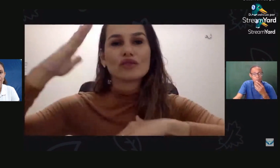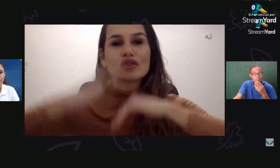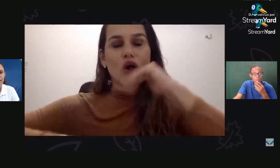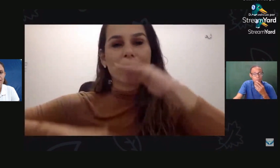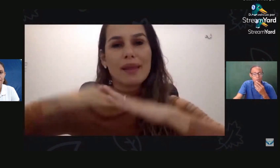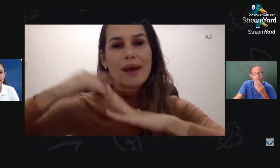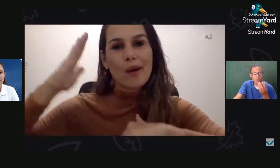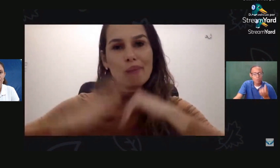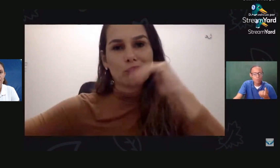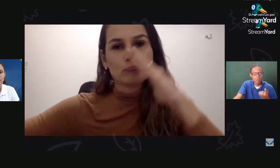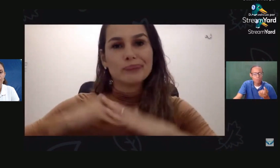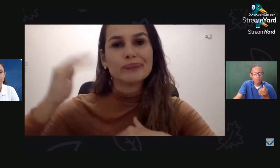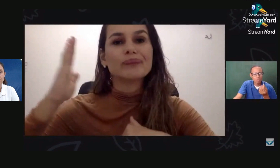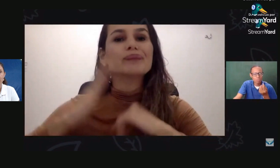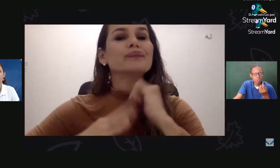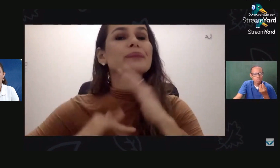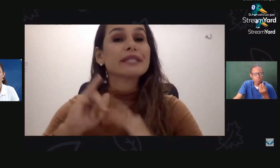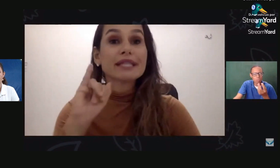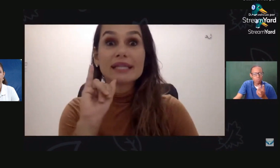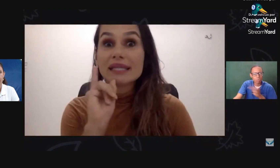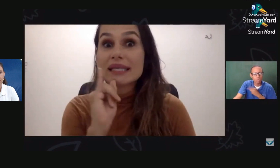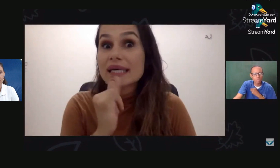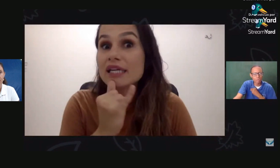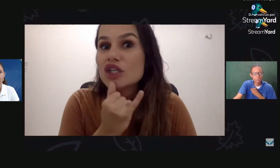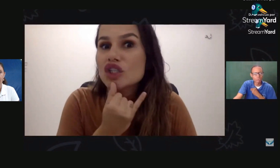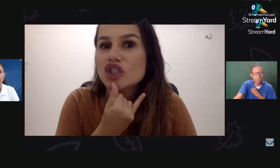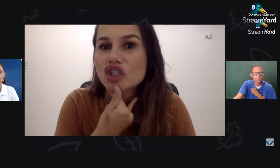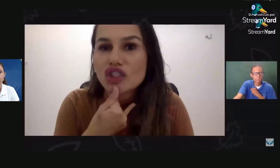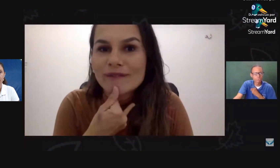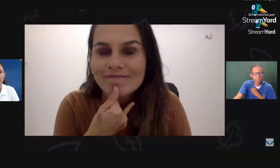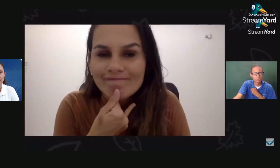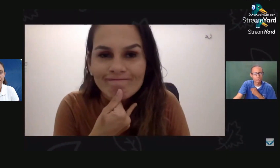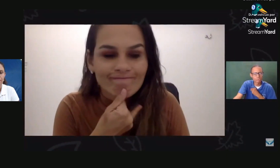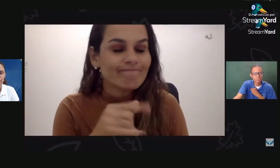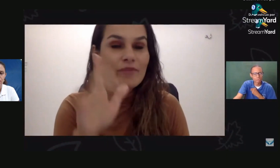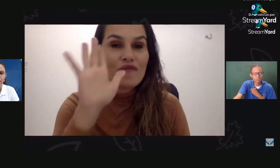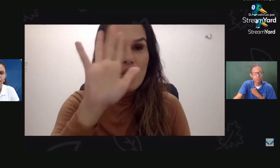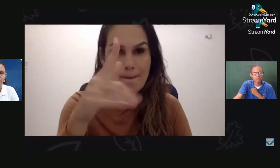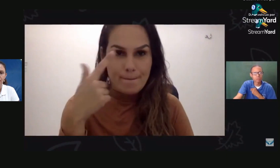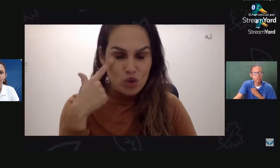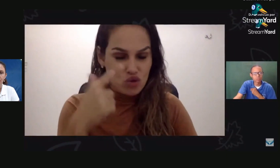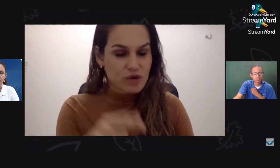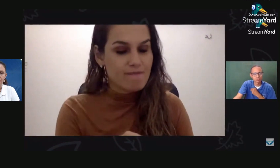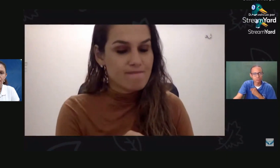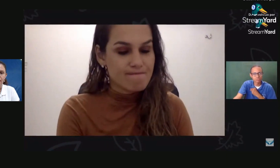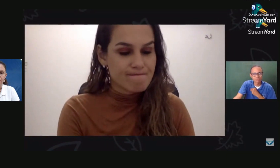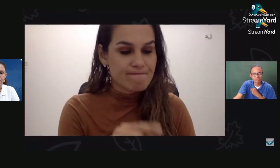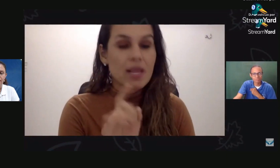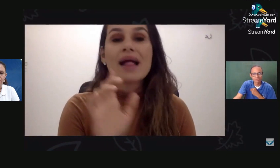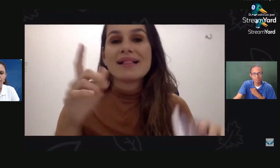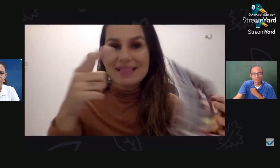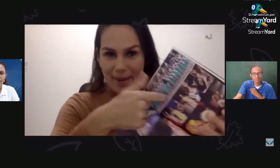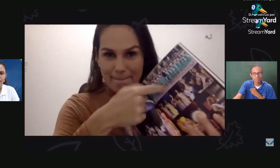E infelizmente não tivemos um profissional tradutor e intérprete.